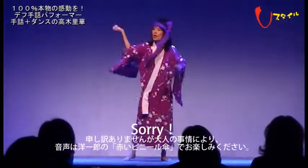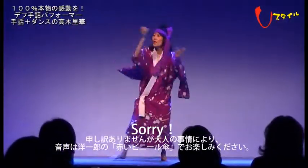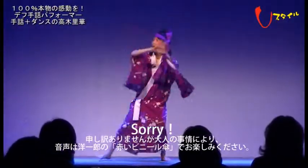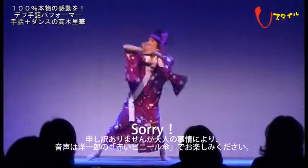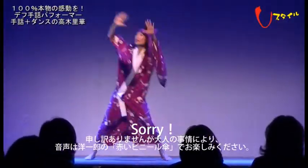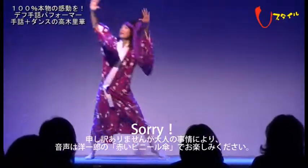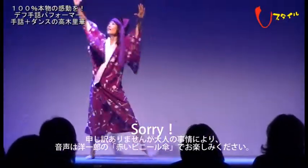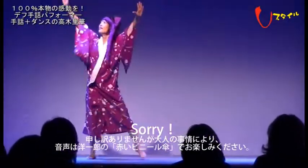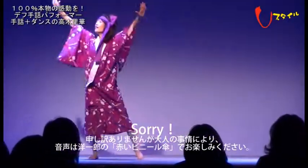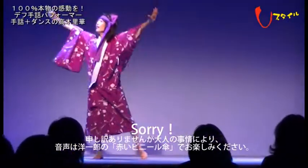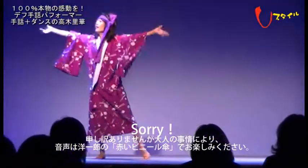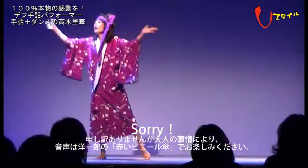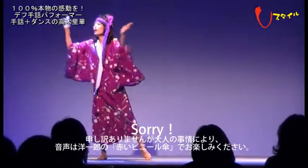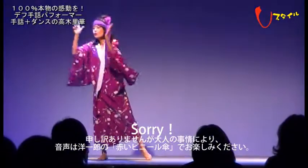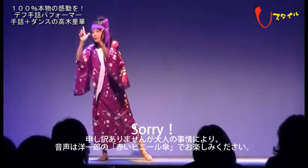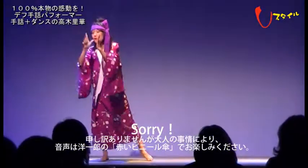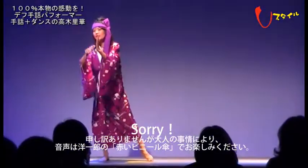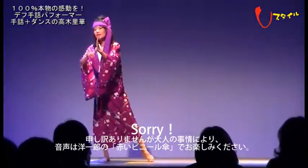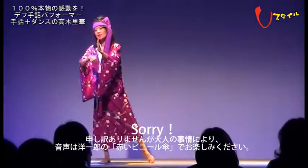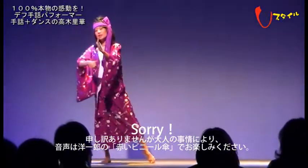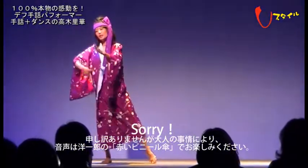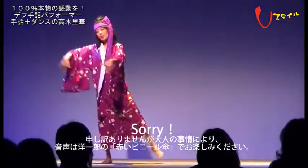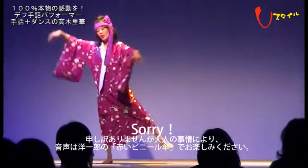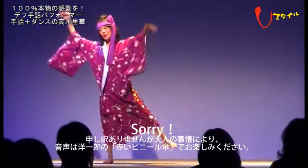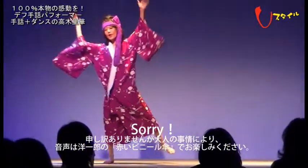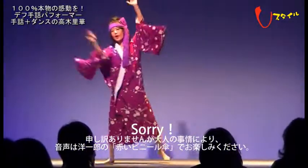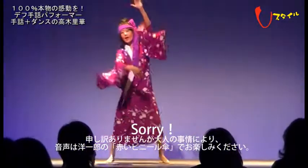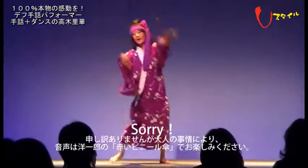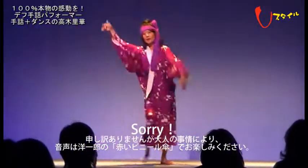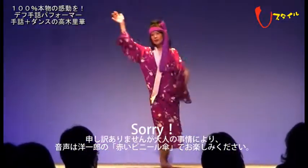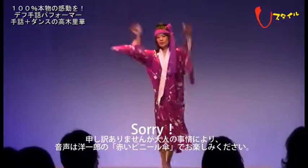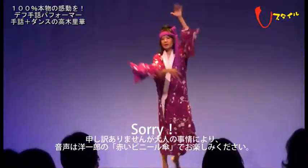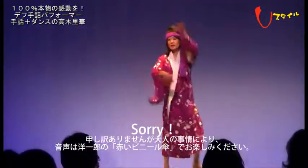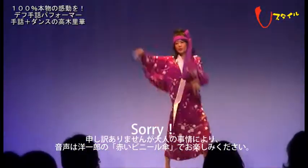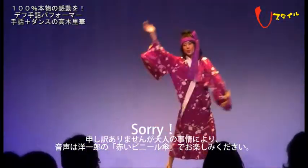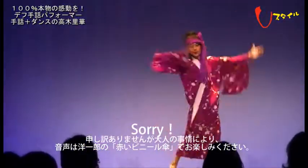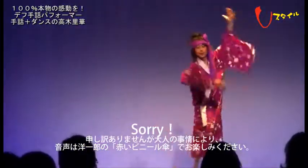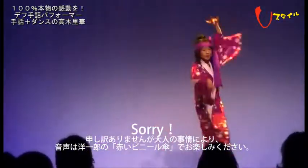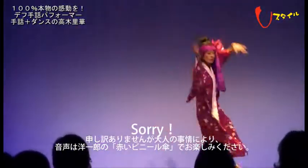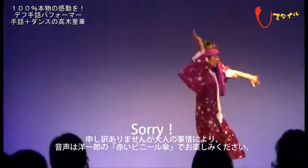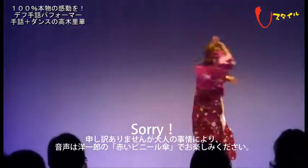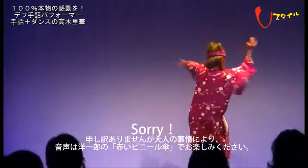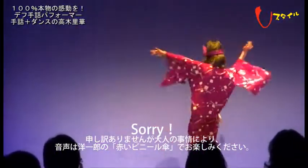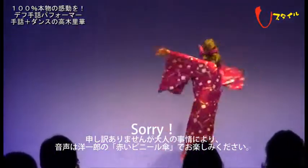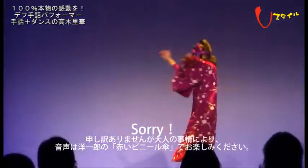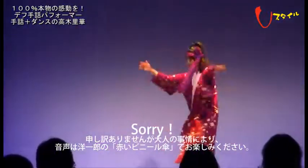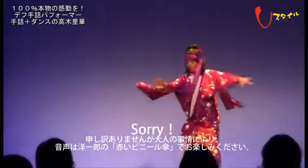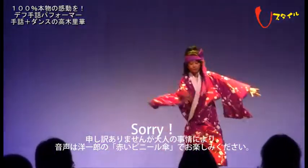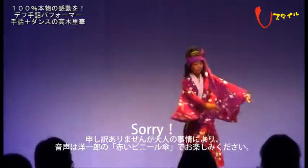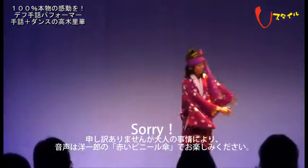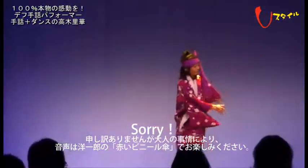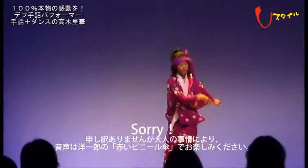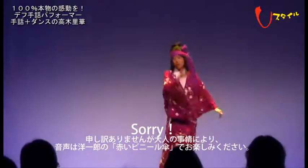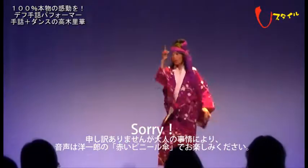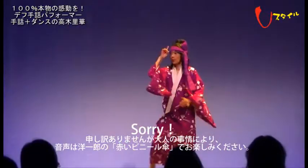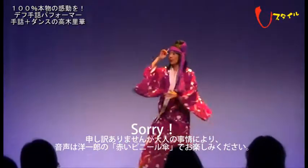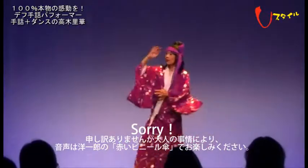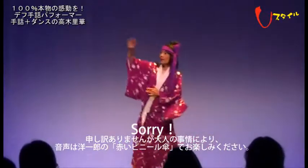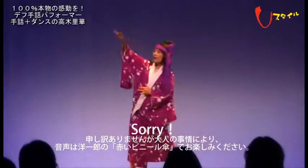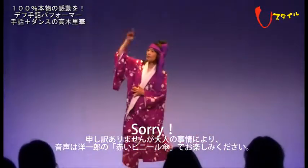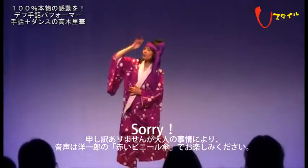かすれた声ているんn ameブースいい